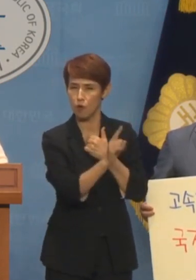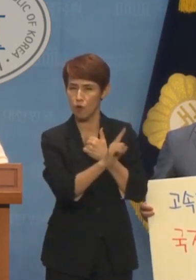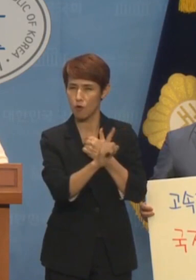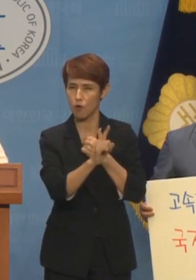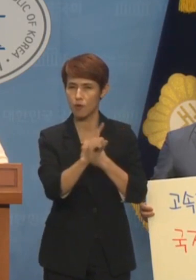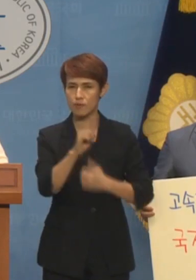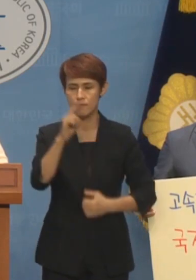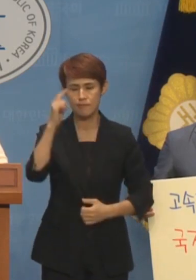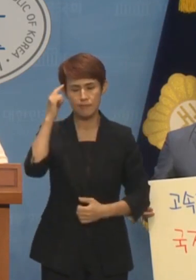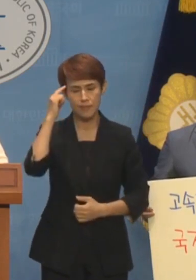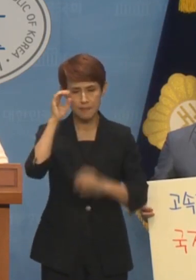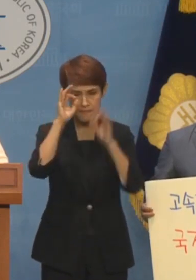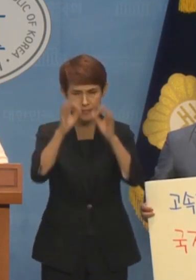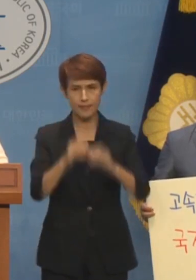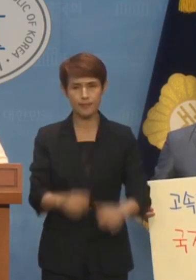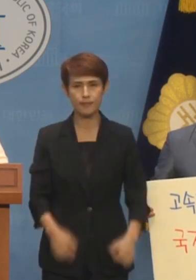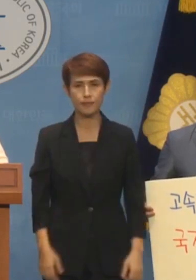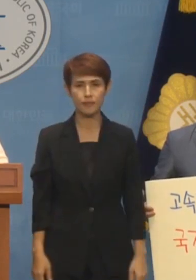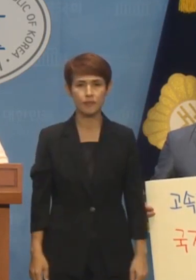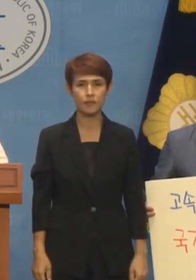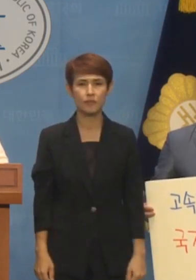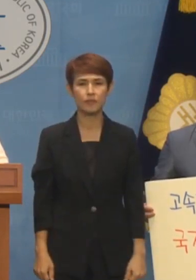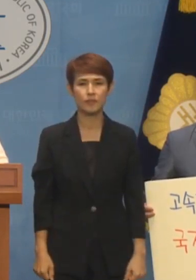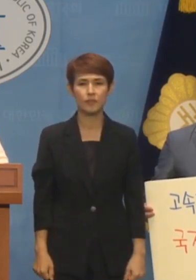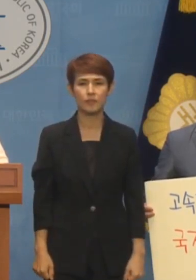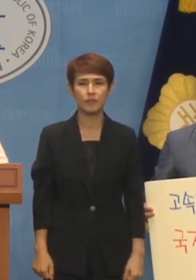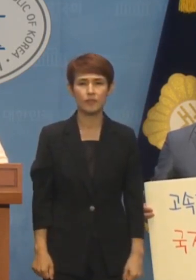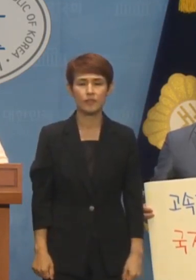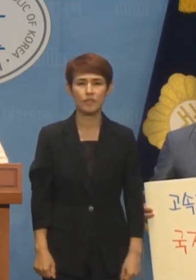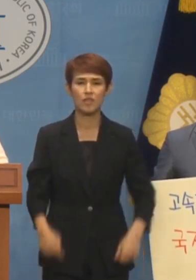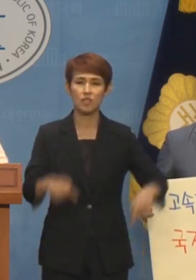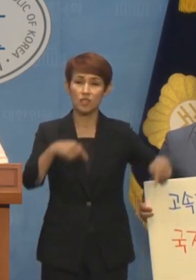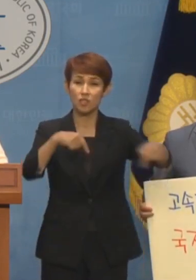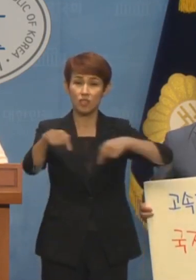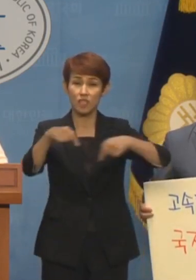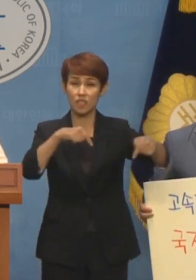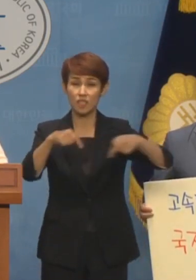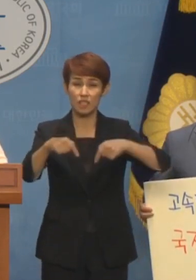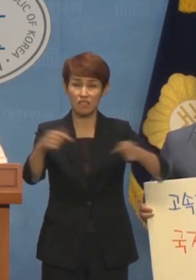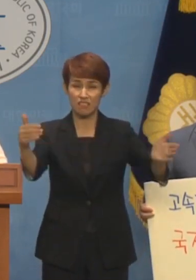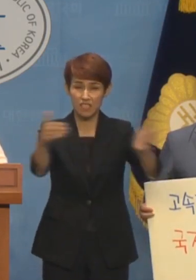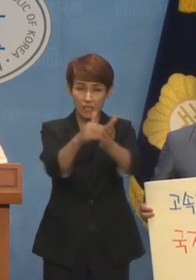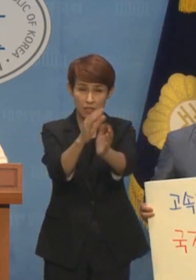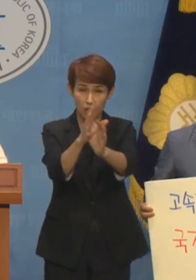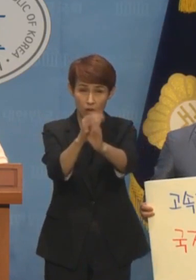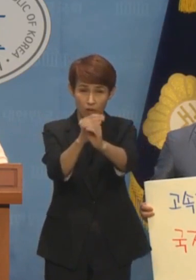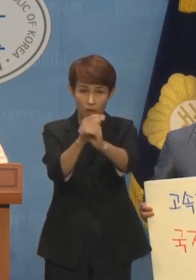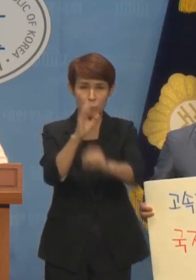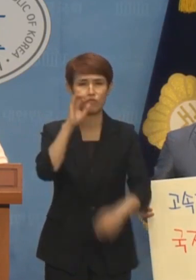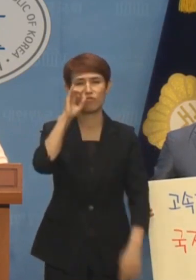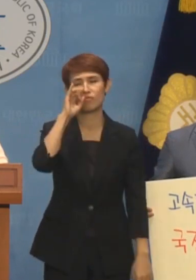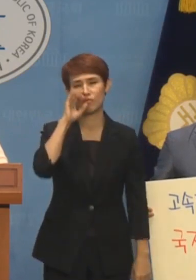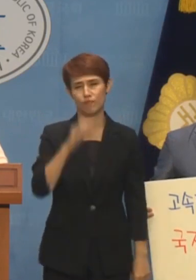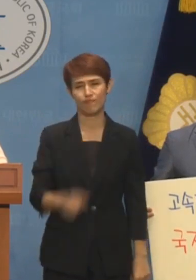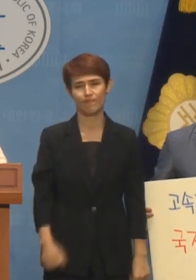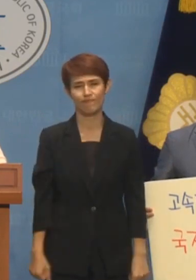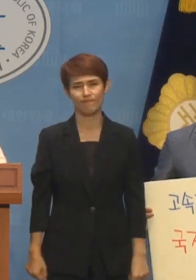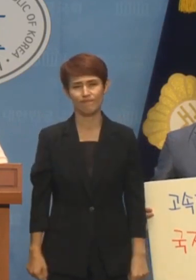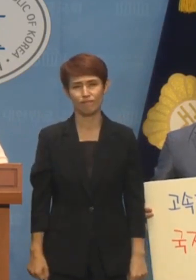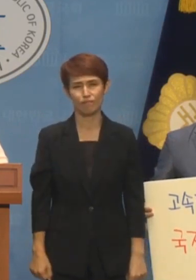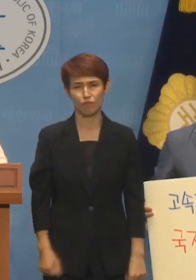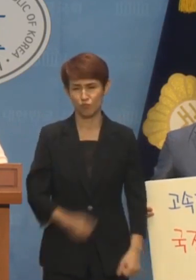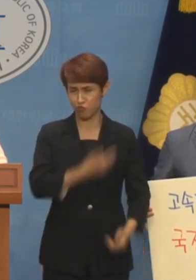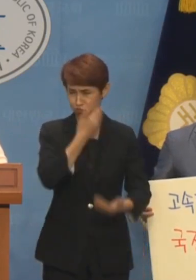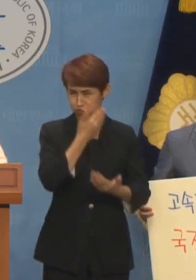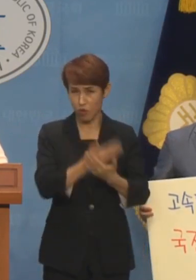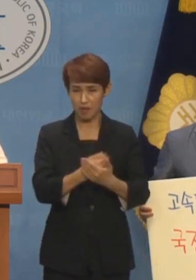그래서 제가 매우 궁금했던 것은 그 영원불멸한 그 정치 생명 어디까지 갈 건지가 매우 궁금합니다. 중요한 것은 아랑곳하지